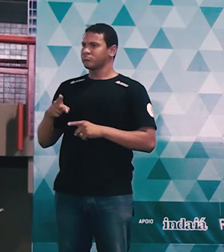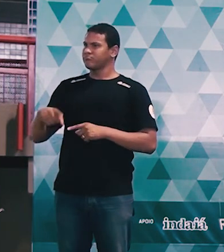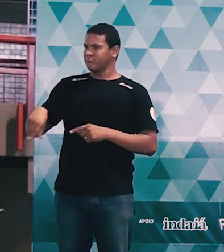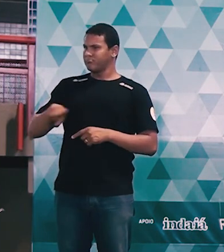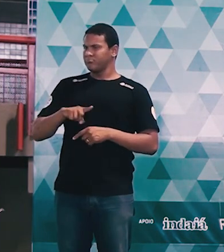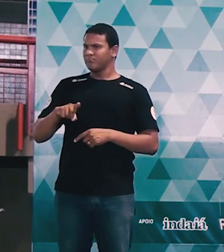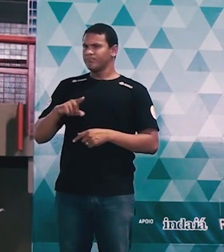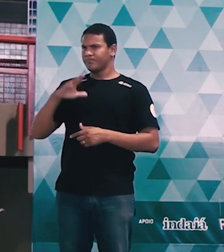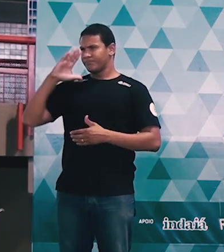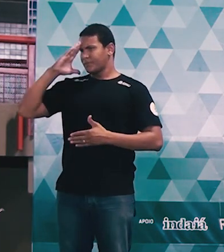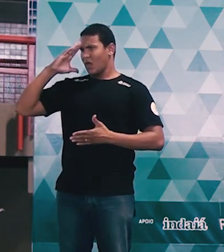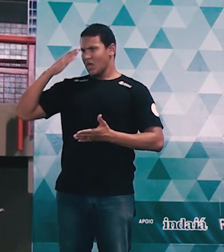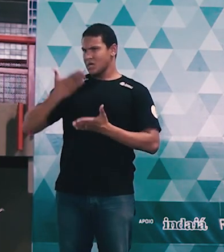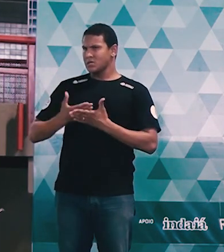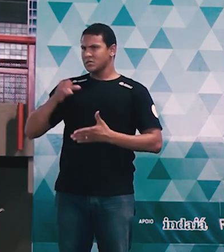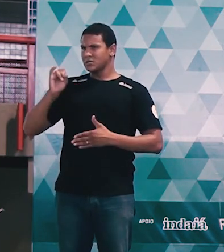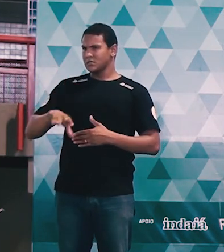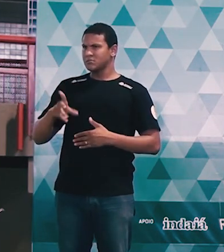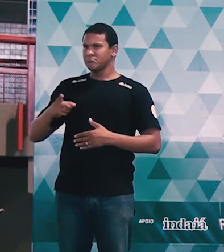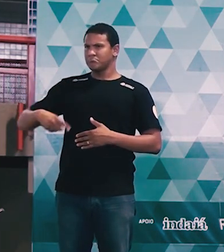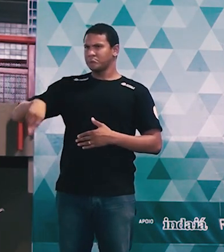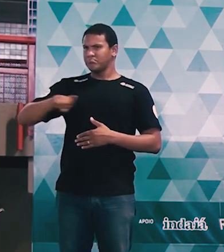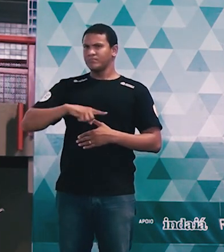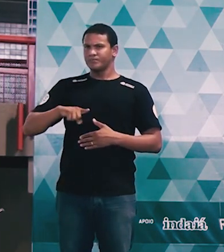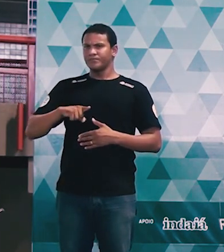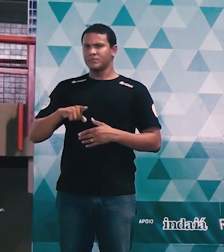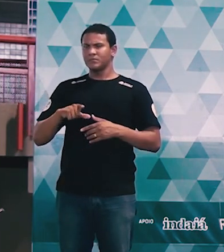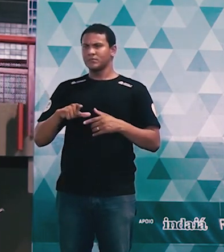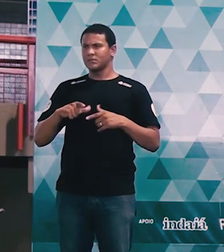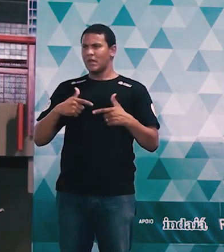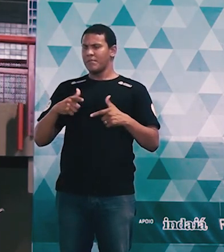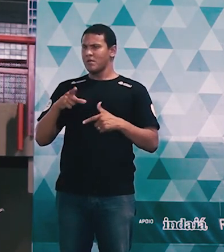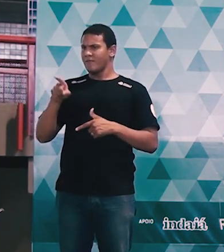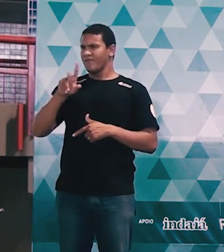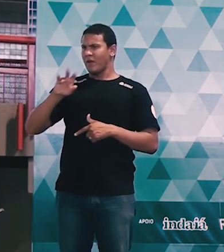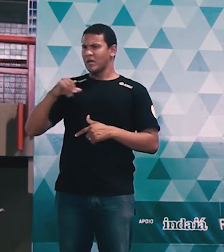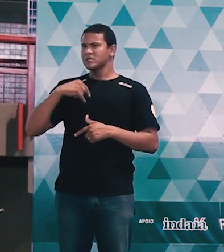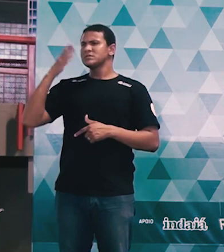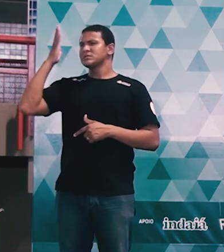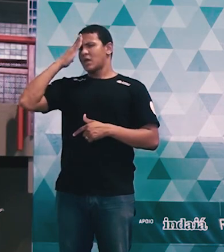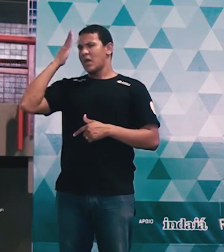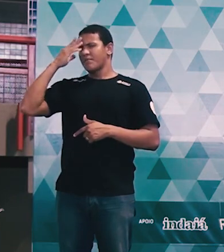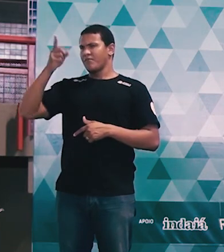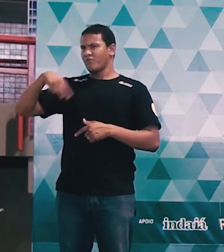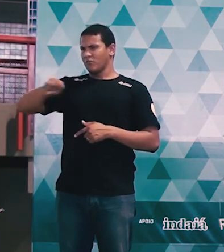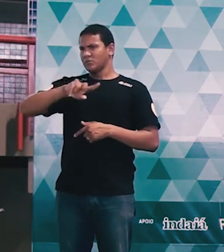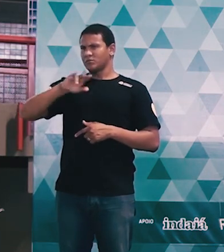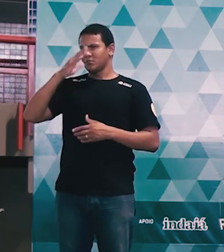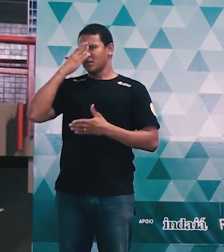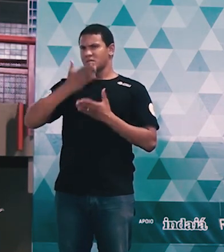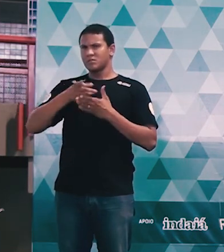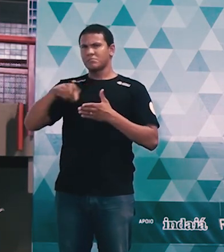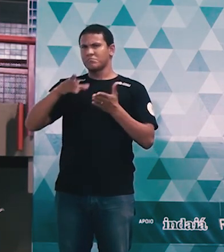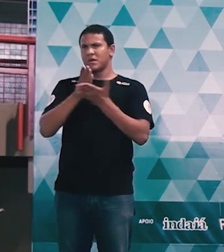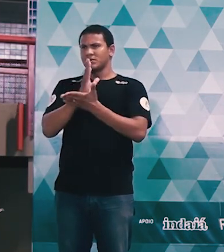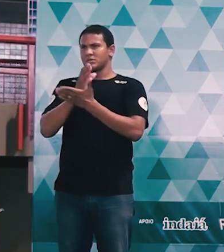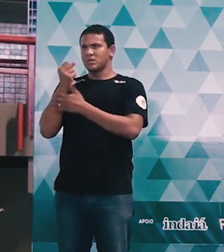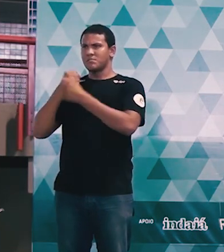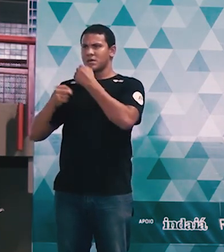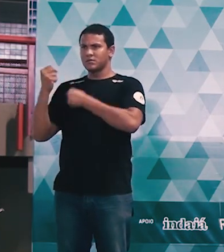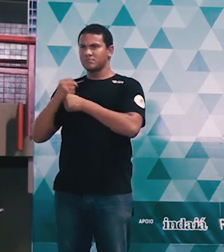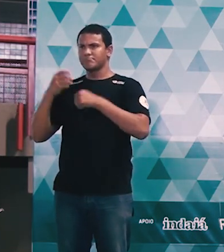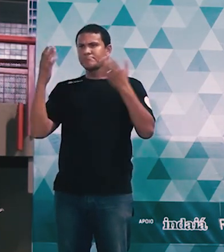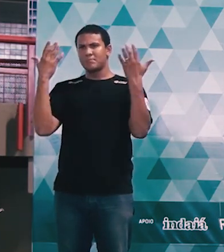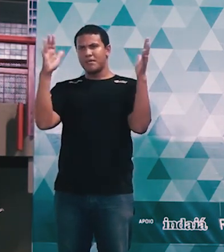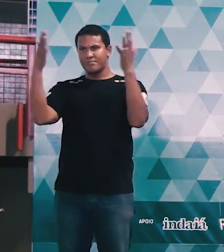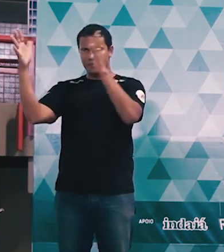razão, porque essas pessoas confiam no trabalho e sabem que o resultado vai ser maravilhoso, como foi o